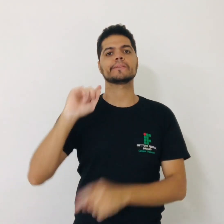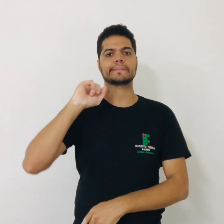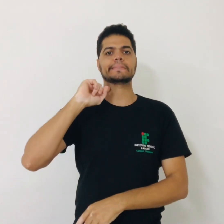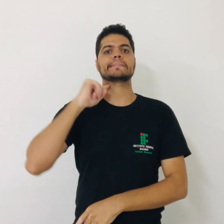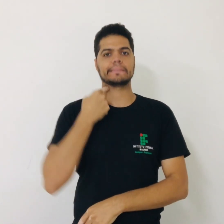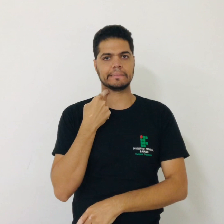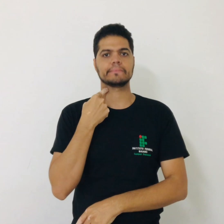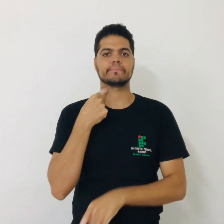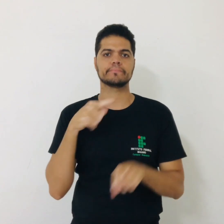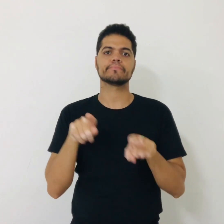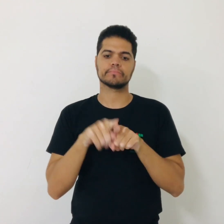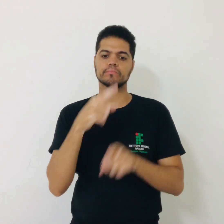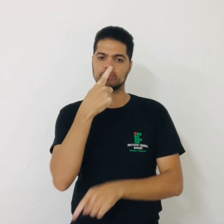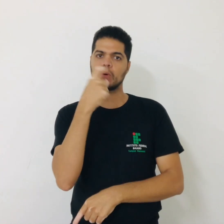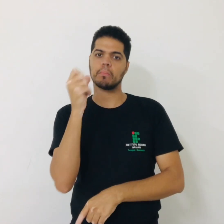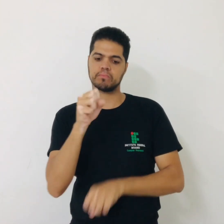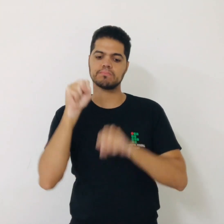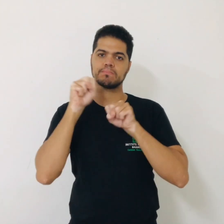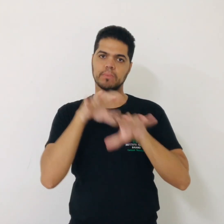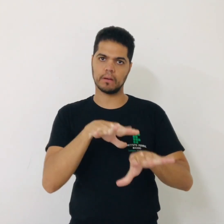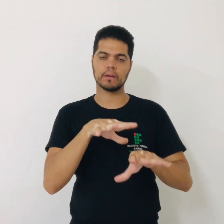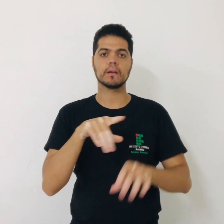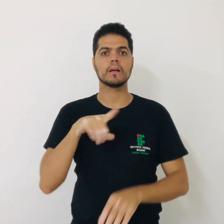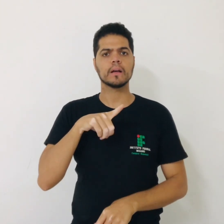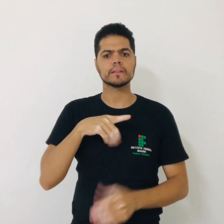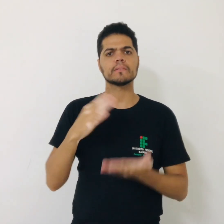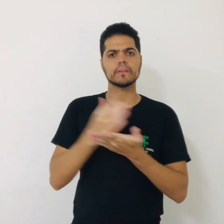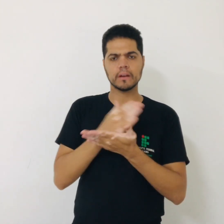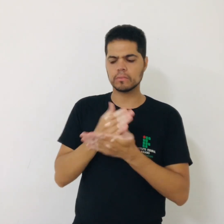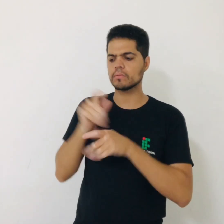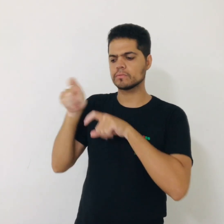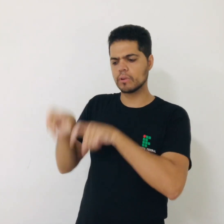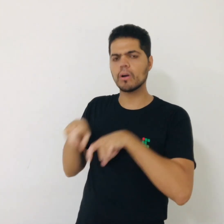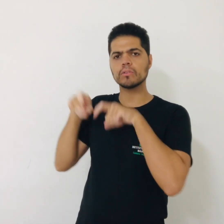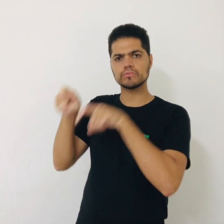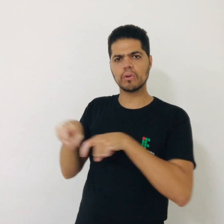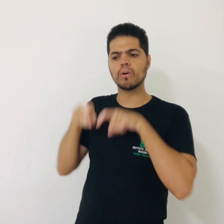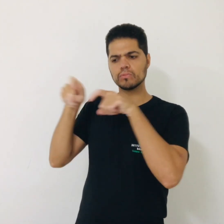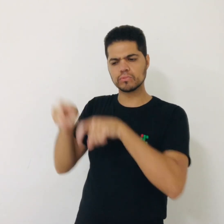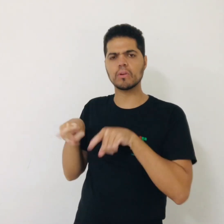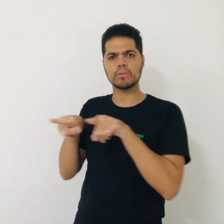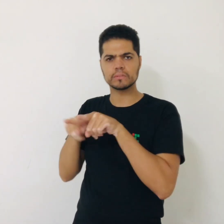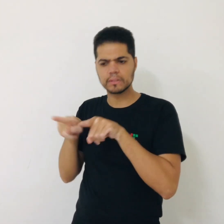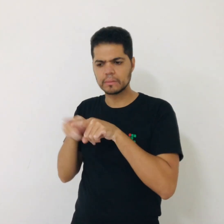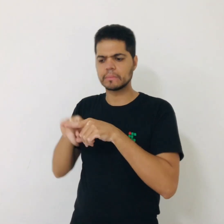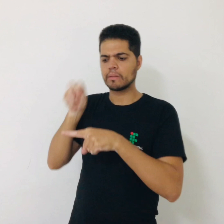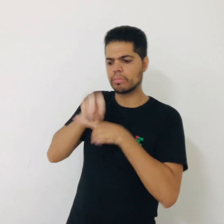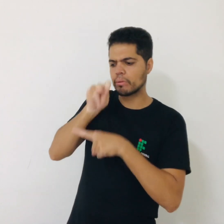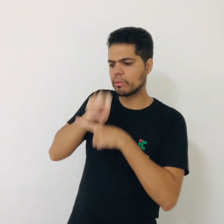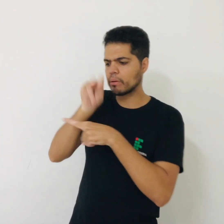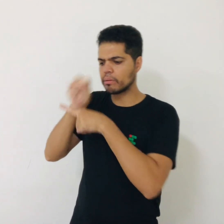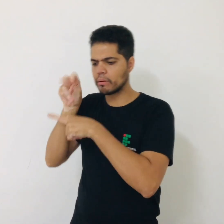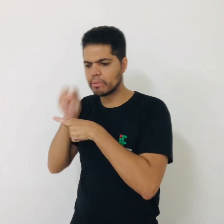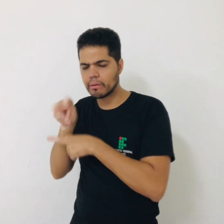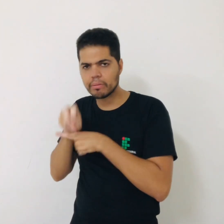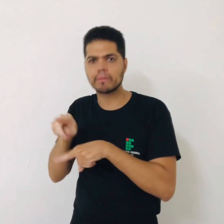pela terra levada pelas chuvas. A bacia Tocantins-Araguaia, dentre todas as bacias hidrográficas do